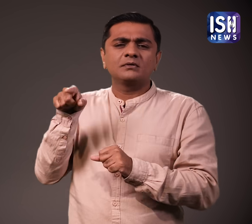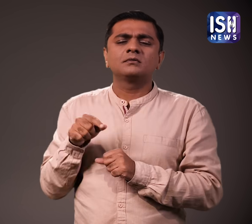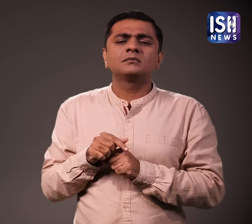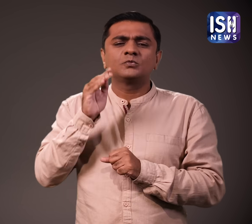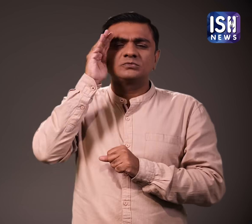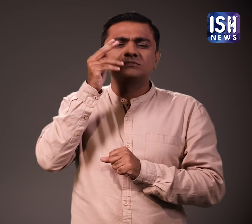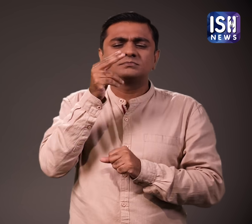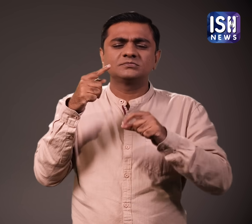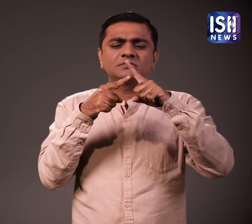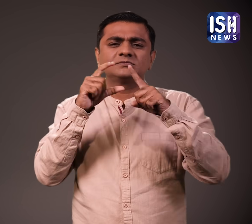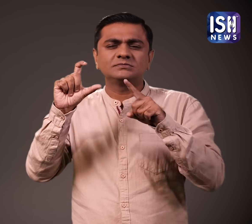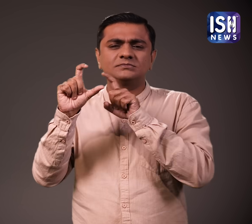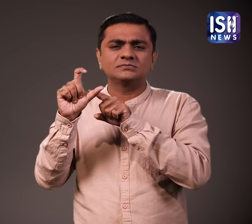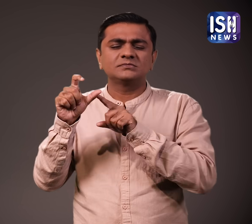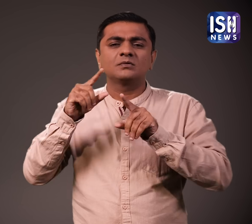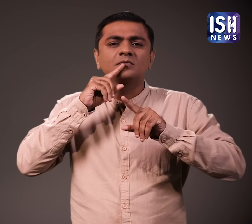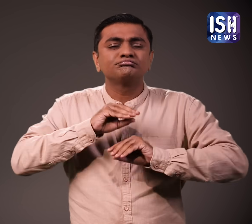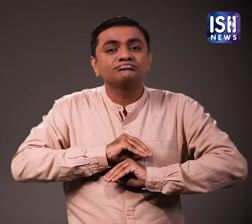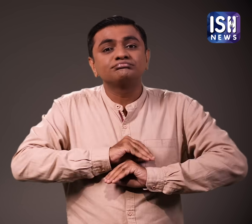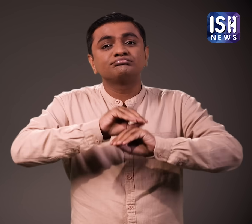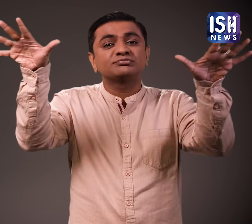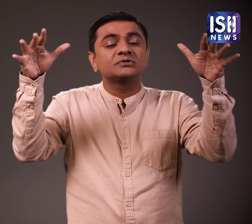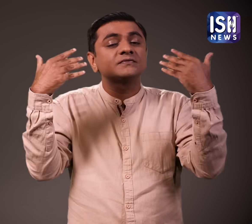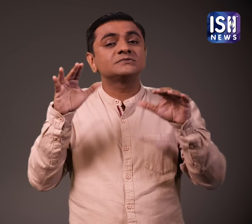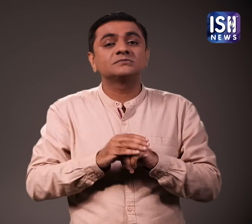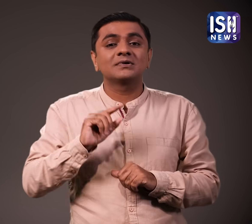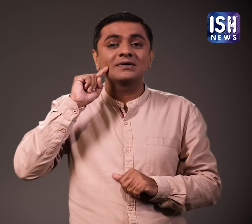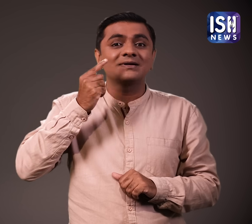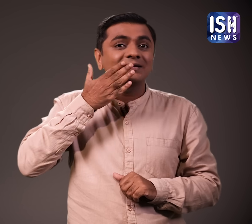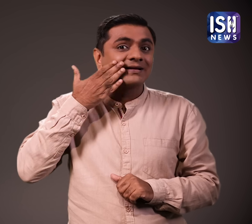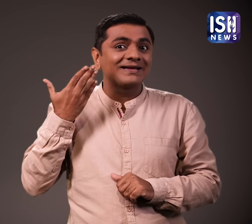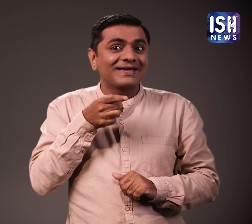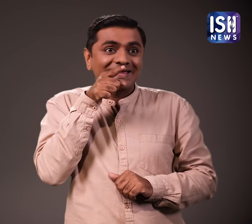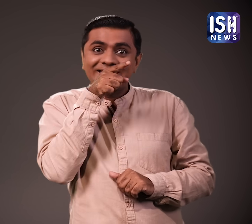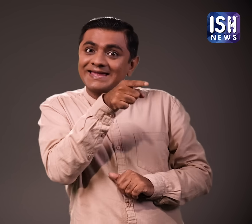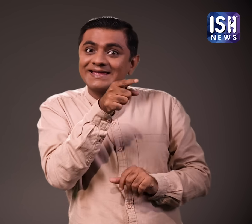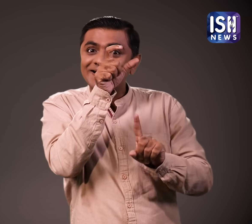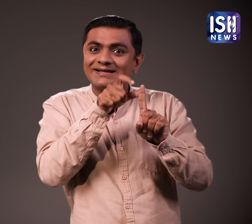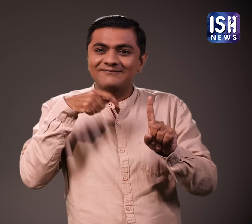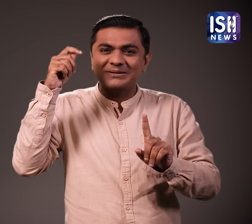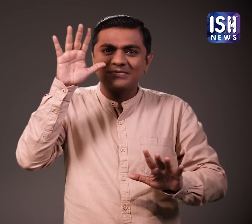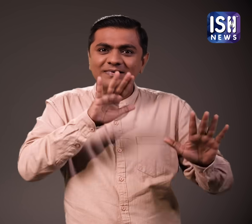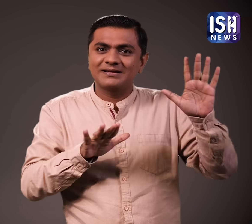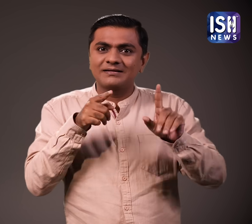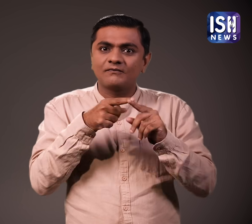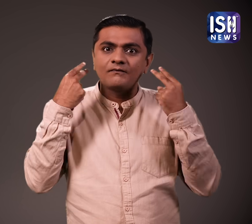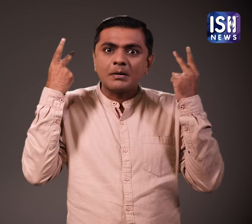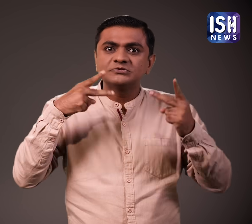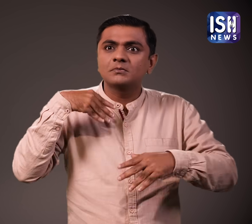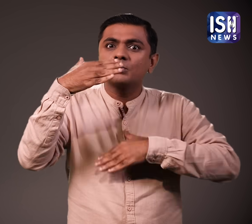टेली चक्र के मताबिक। शर्मा की टीम ने इस ख़बर के पुष्टी की है और कहा है कि